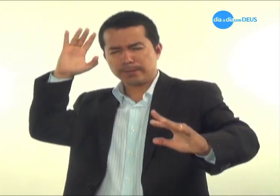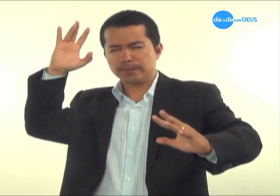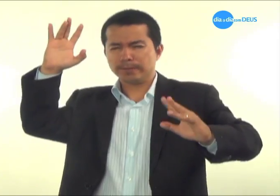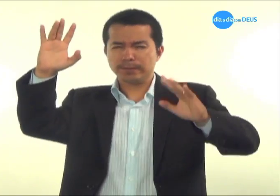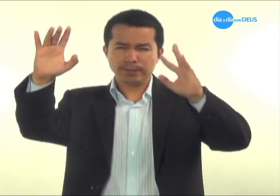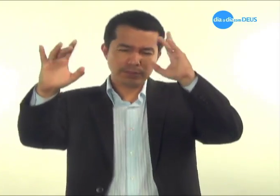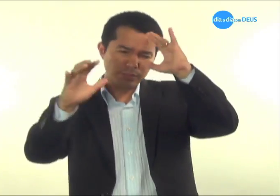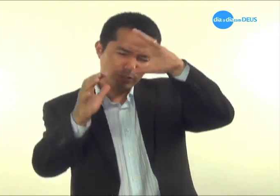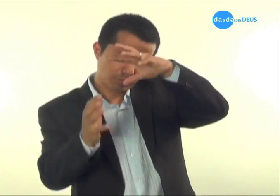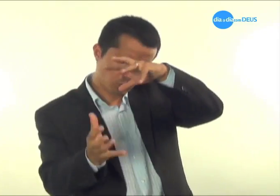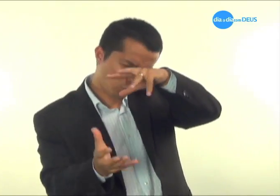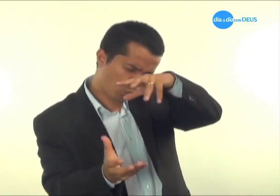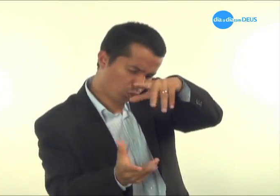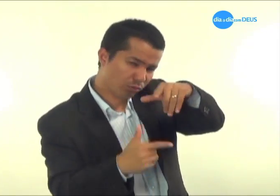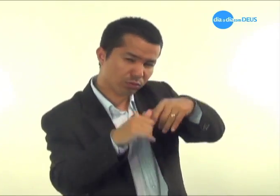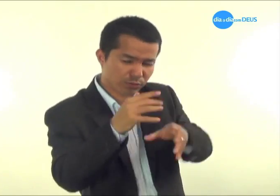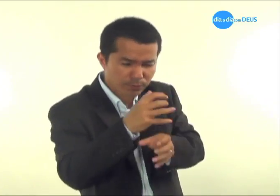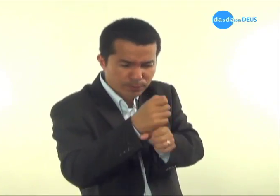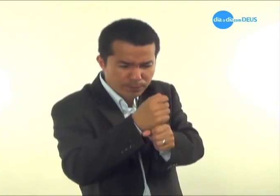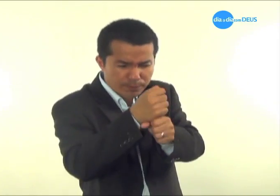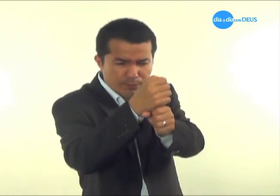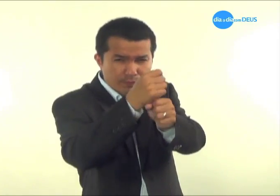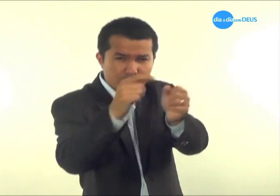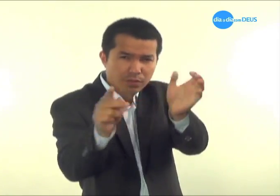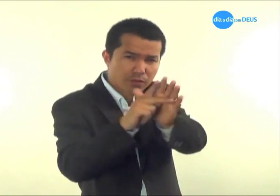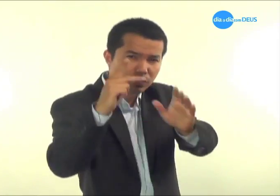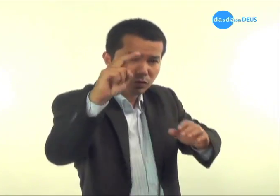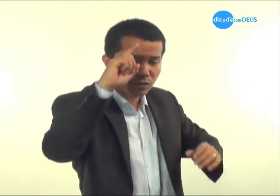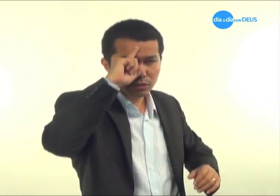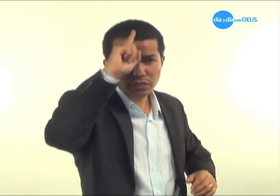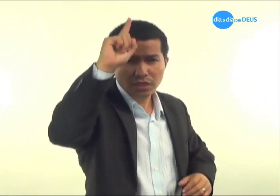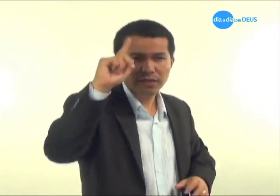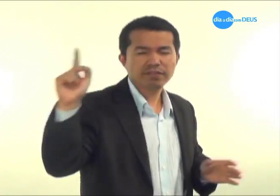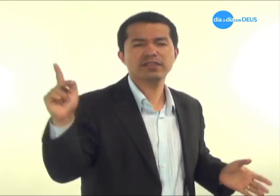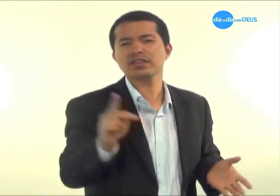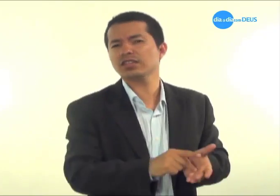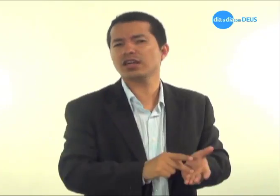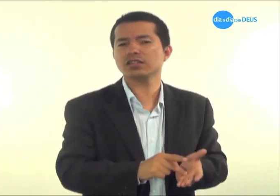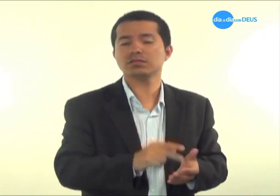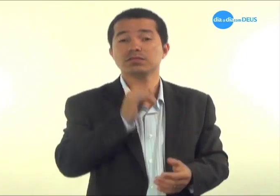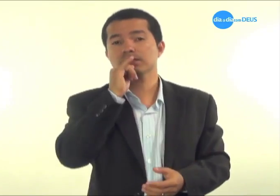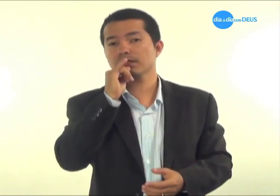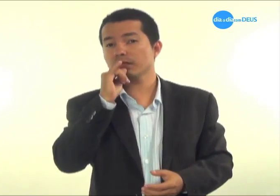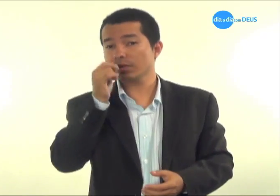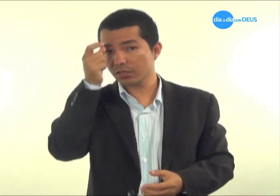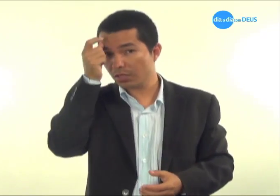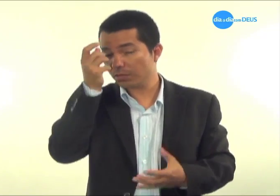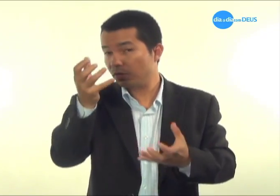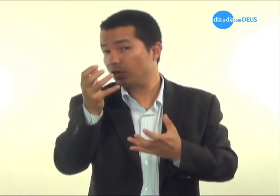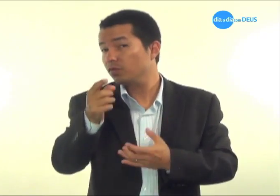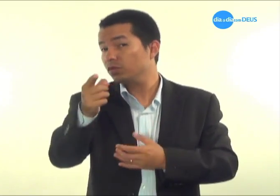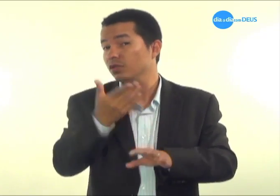e acrescentando com as suas próprias ideias. Uma ideia que Satanás semeia é a independência de